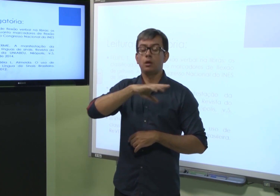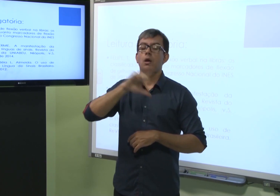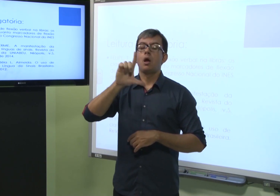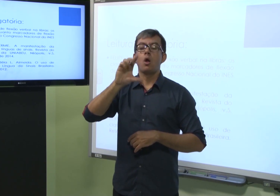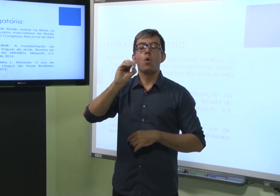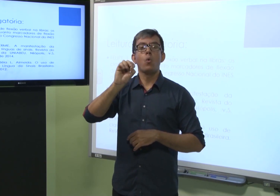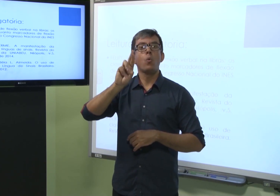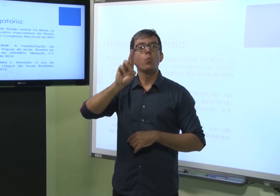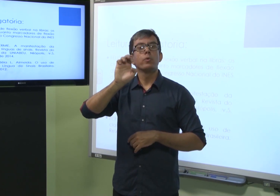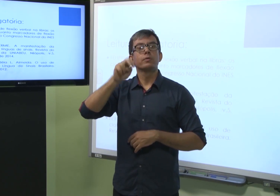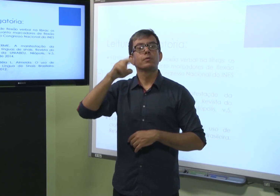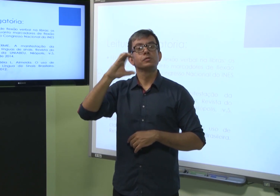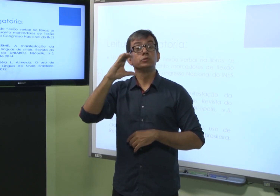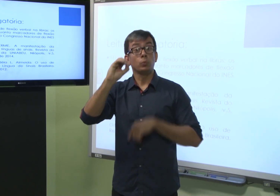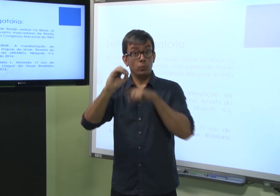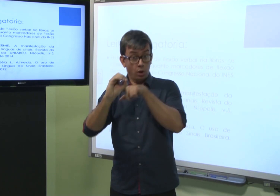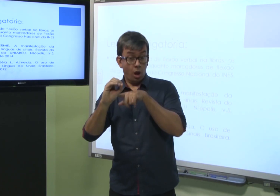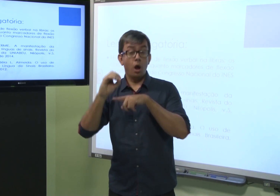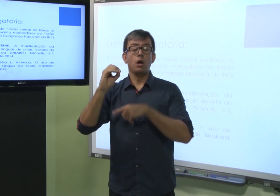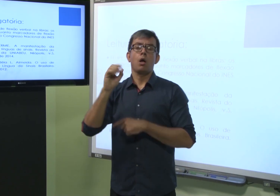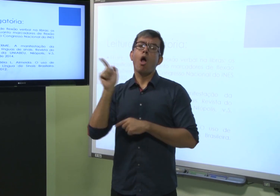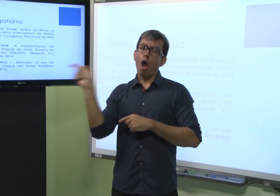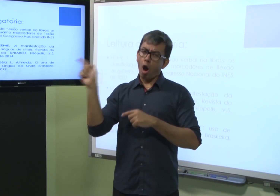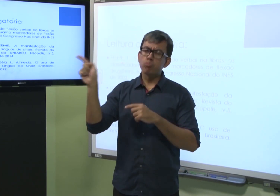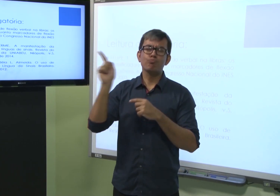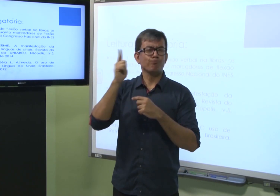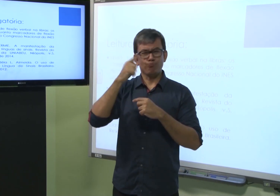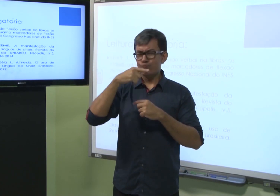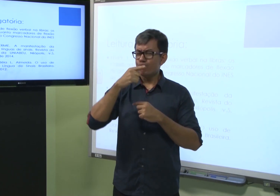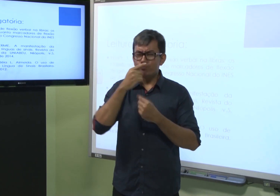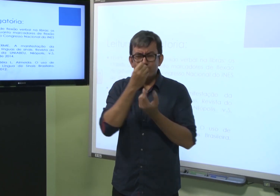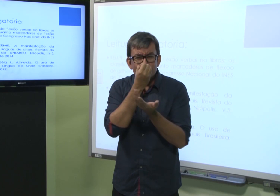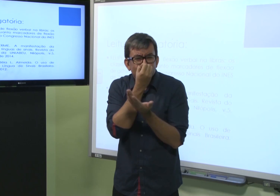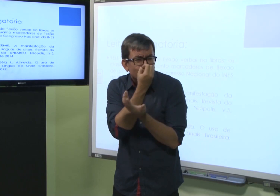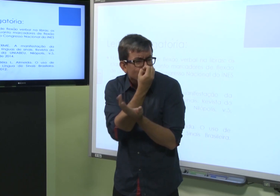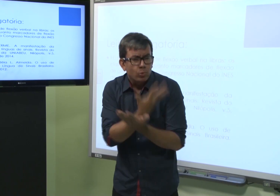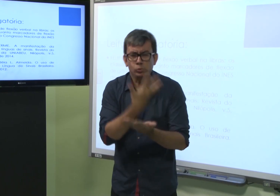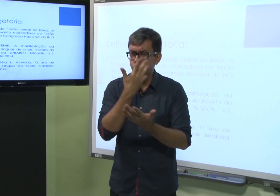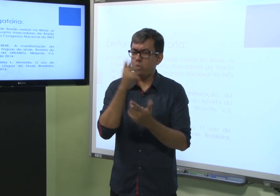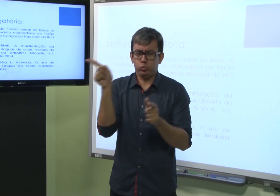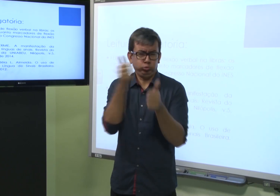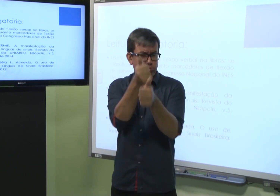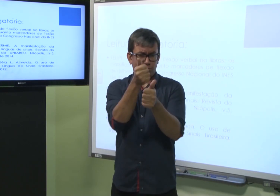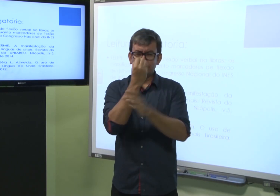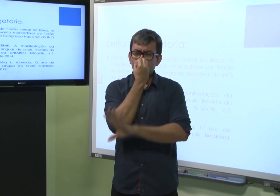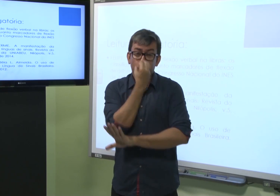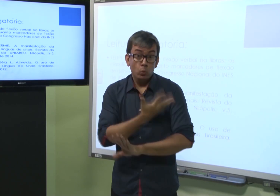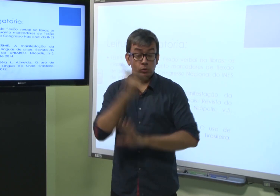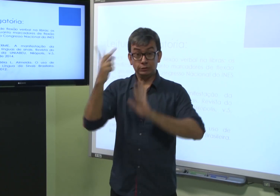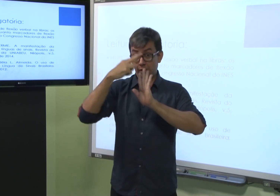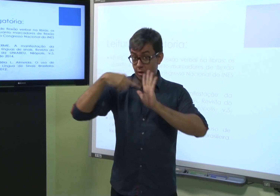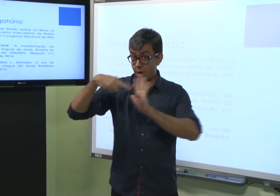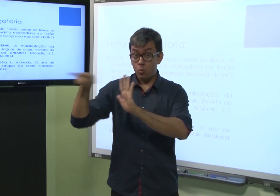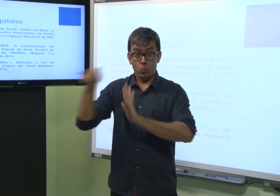Lourenço. A pesquisa dele é muito boa, é ótima a pesquisa dele, é uma boa